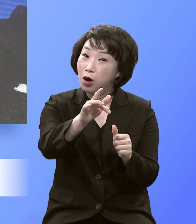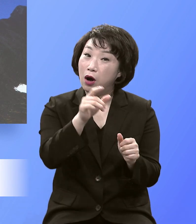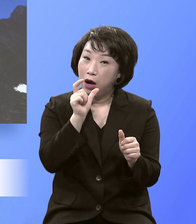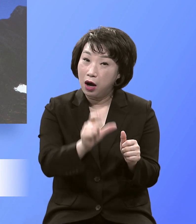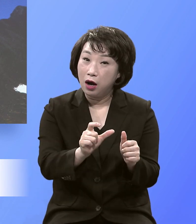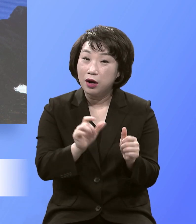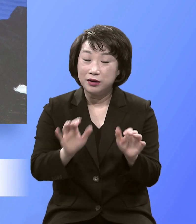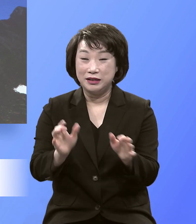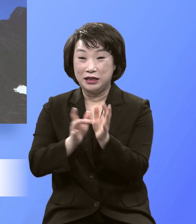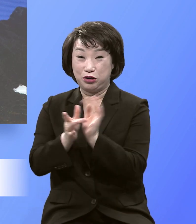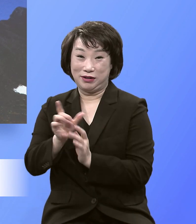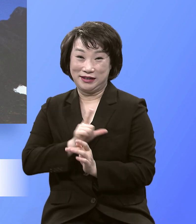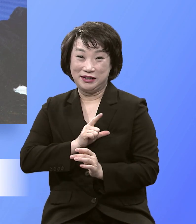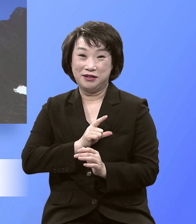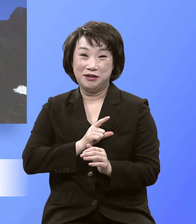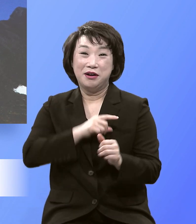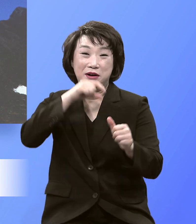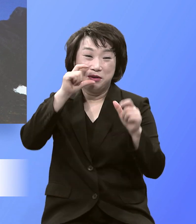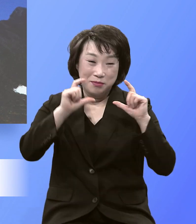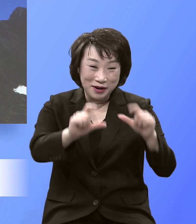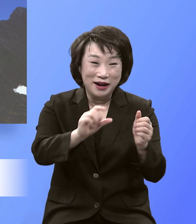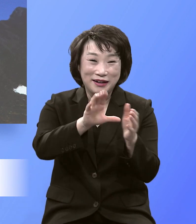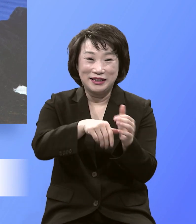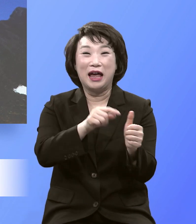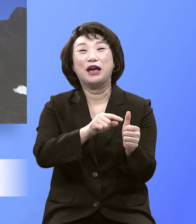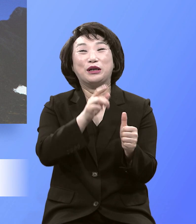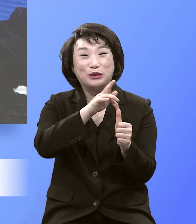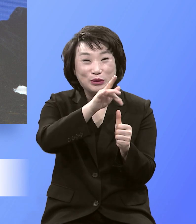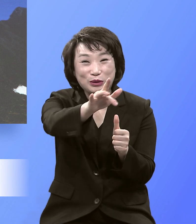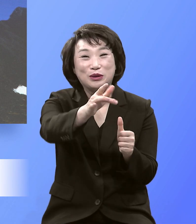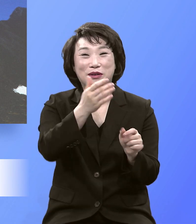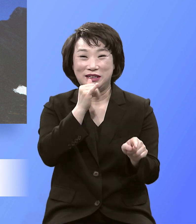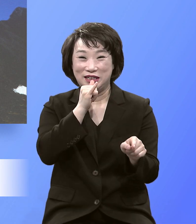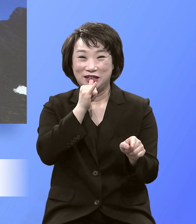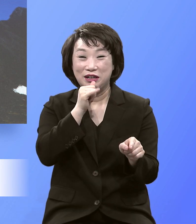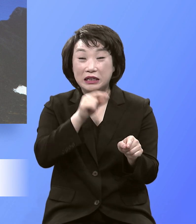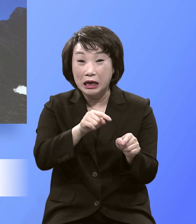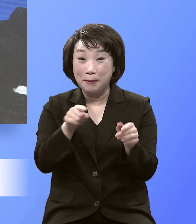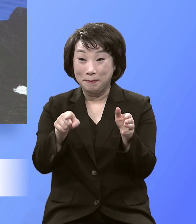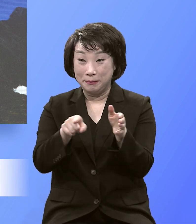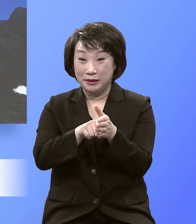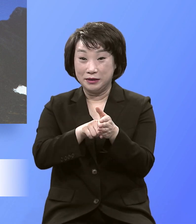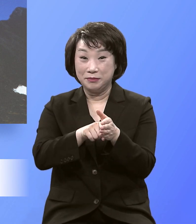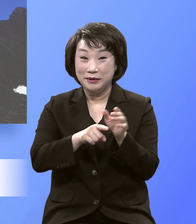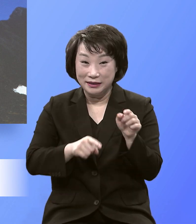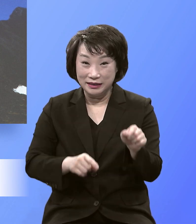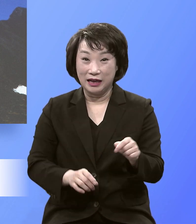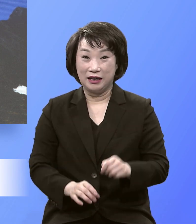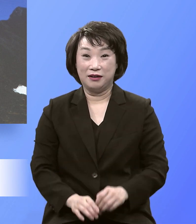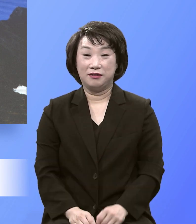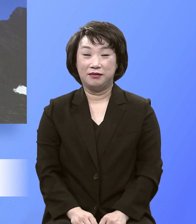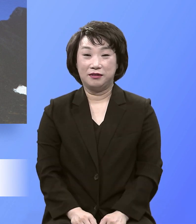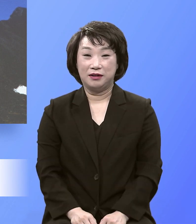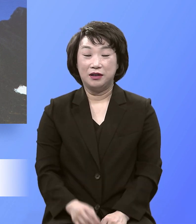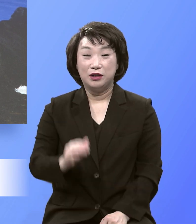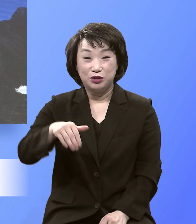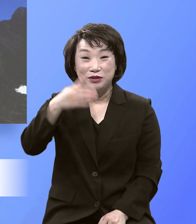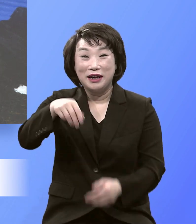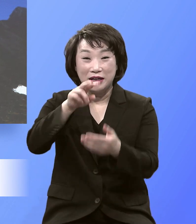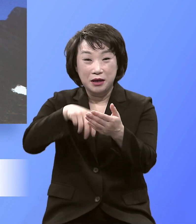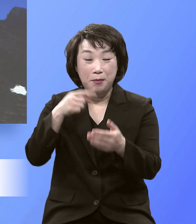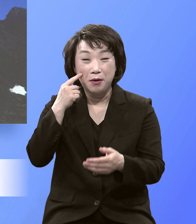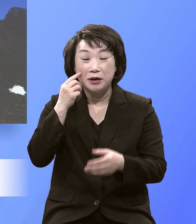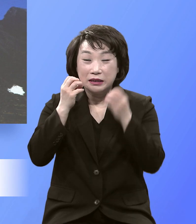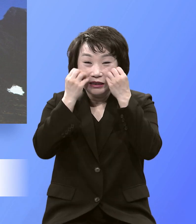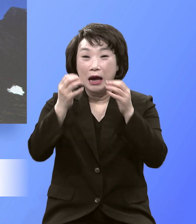그의 이름으로 말할 때 나간다. 이것이 믿음이야. 또 그것도 읽어봐.